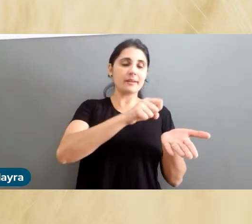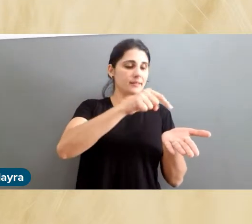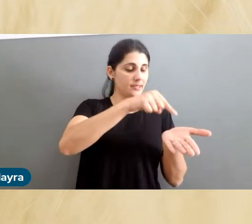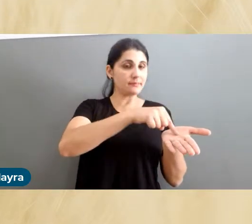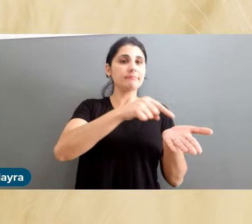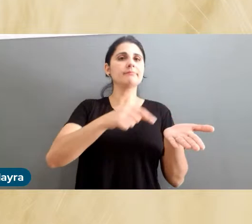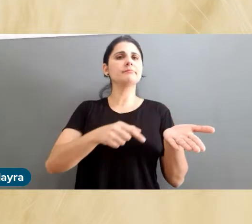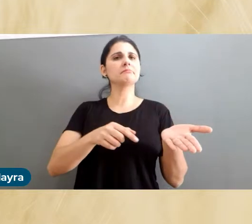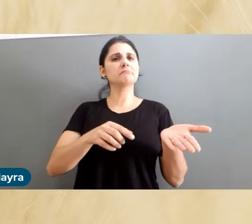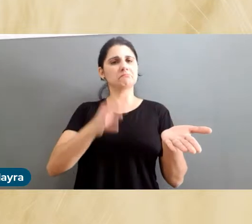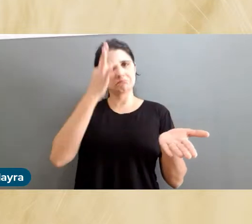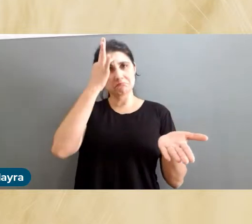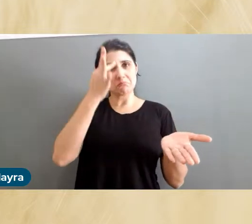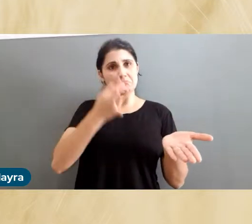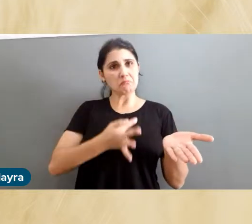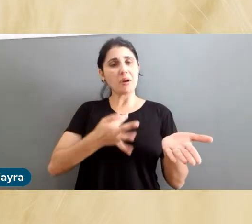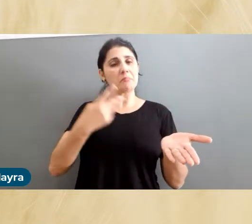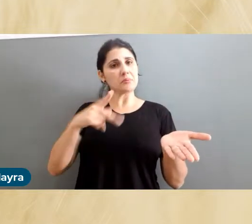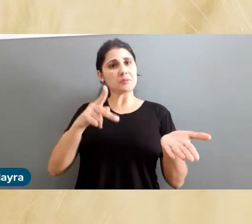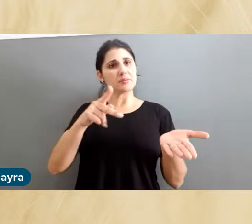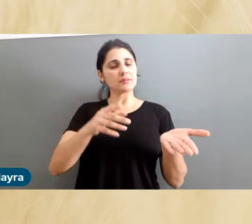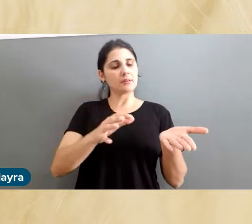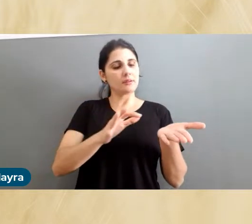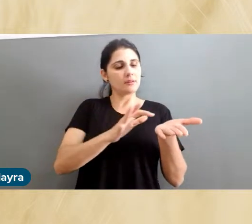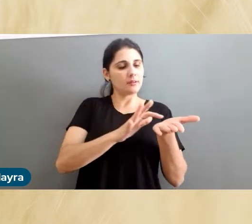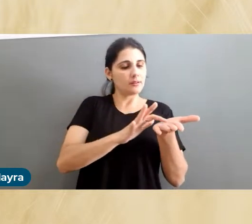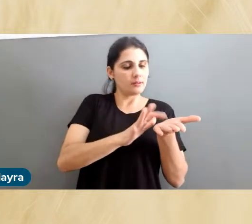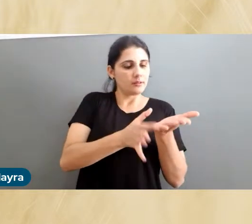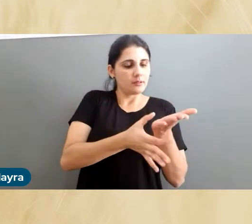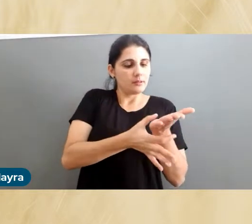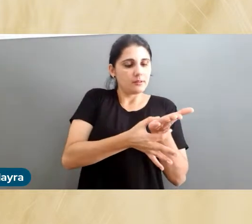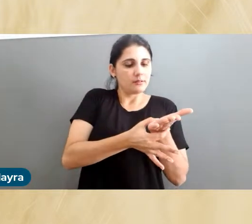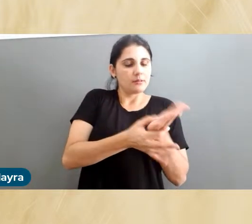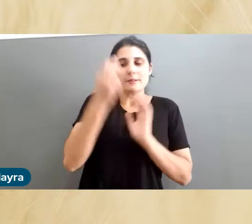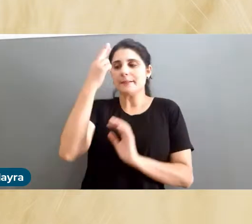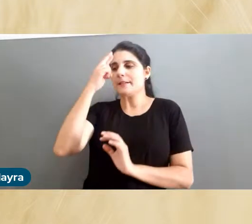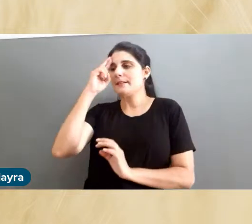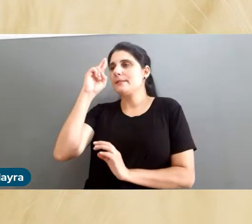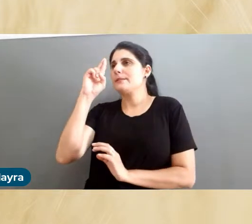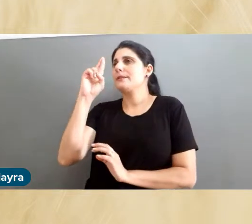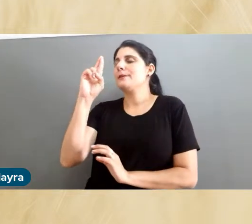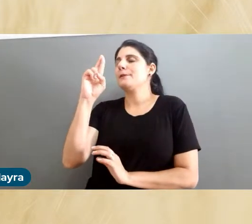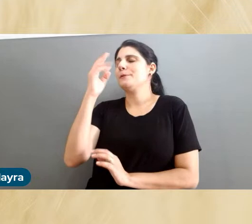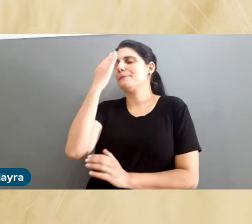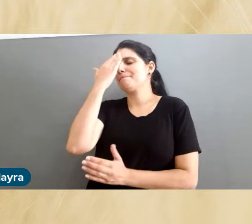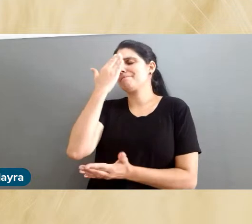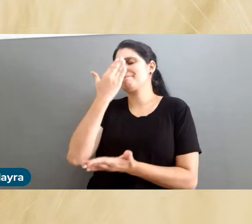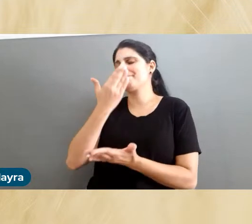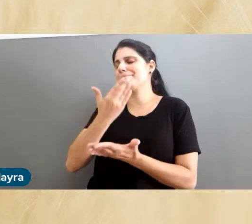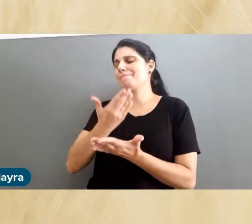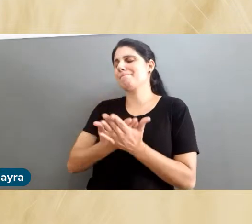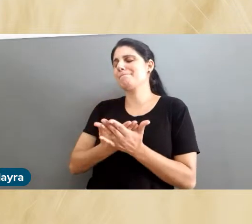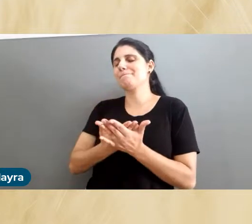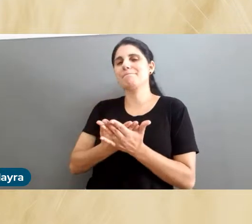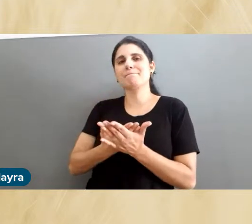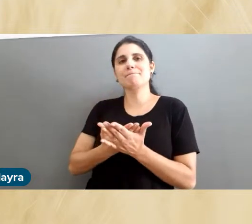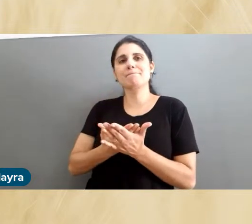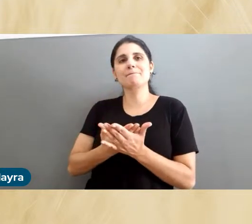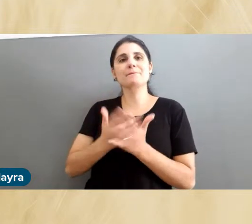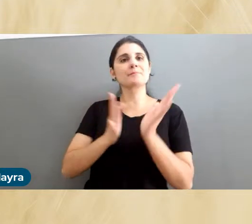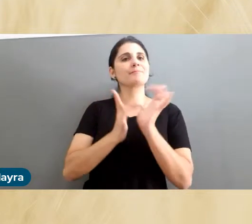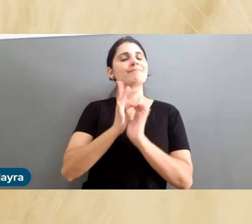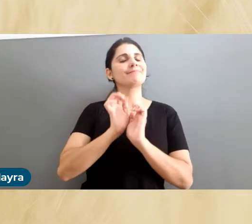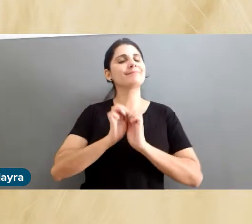toca. Tomé toca as feridas e diz, Senhor, agora eu creio. Jesus se alegra e